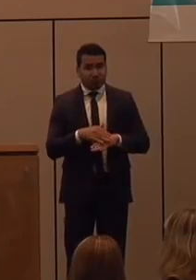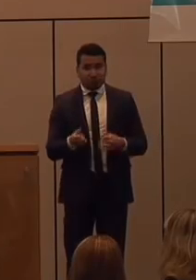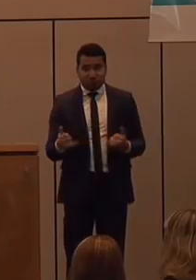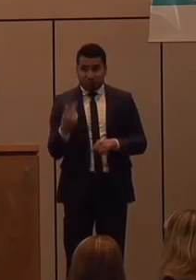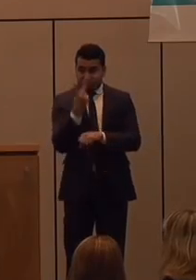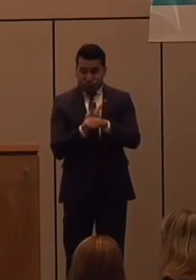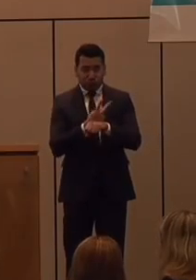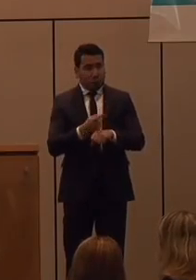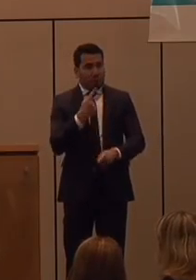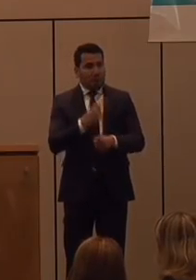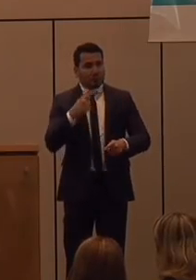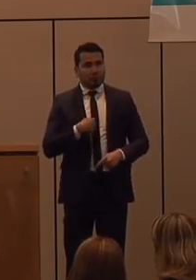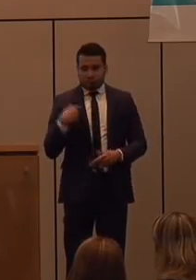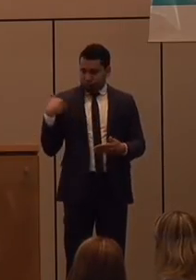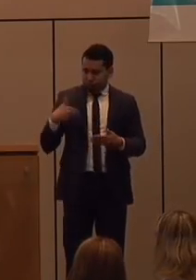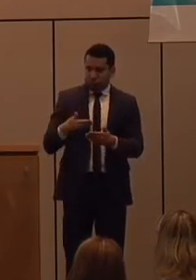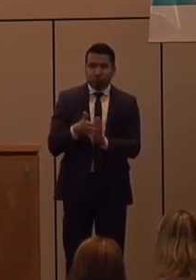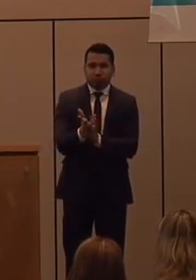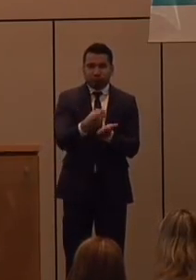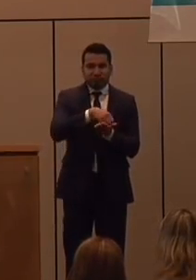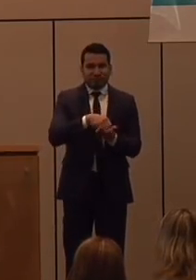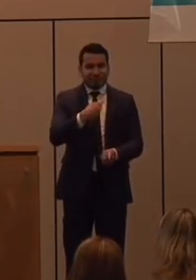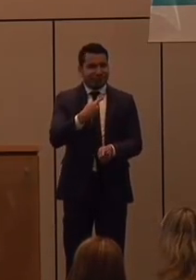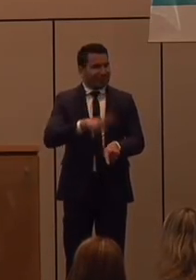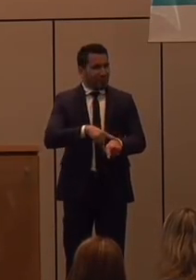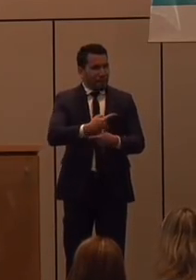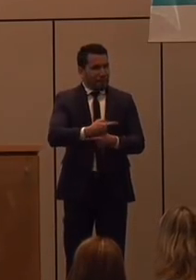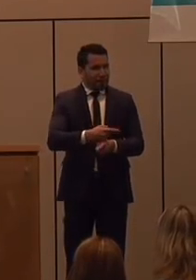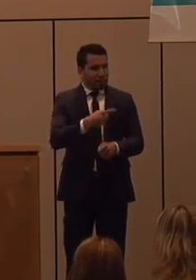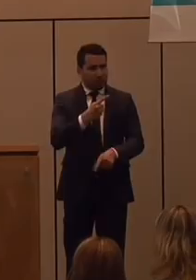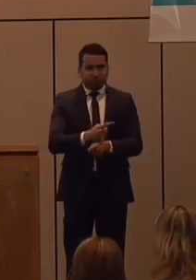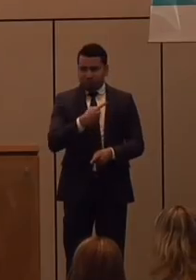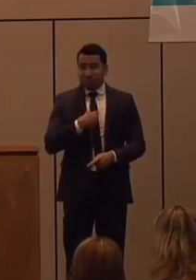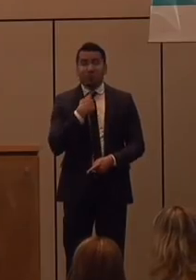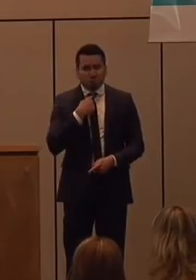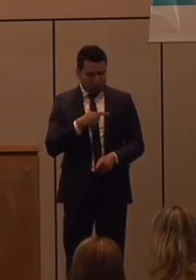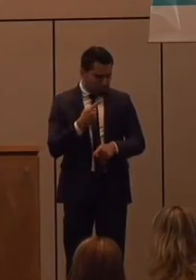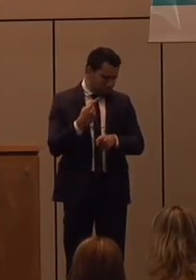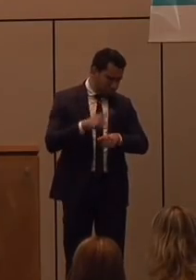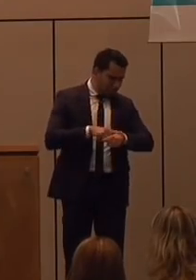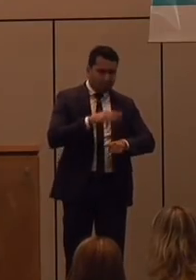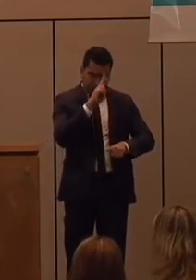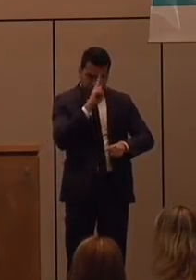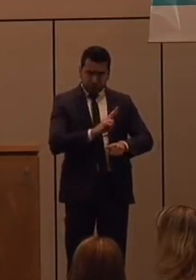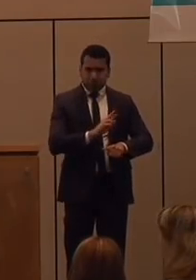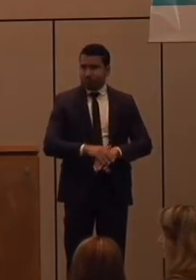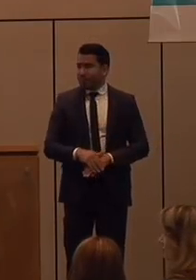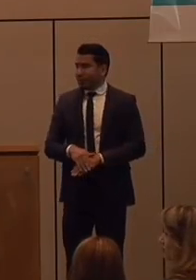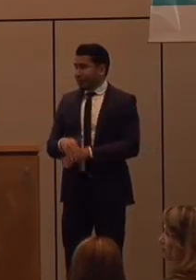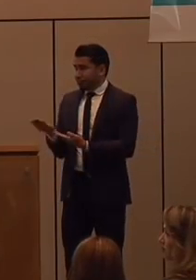cumplir ya las dos horas que era exactamente el tiempo previsto nos gusta ser cumplidos y prometer el tema